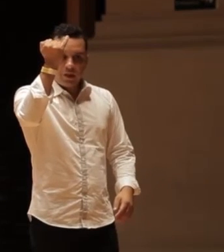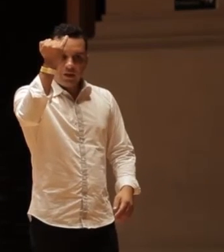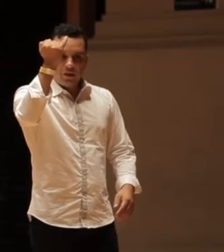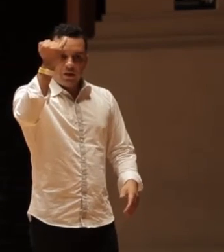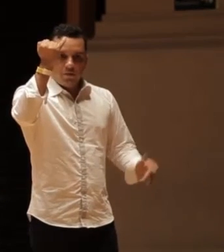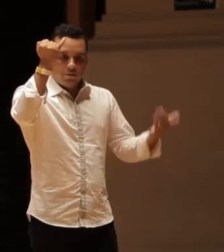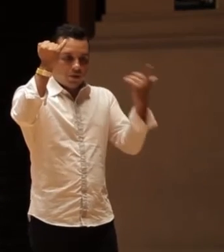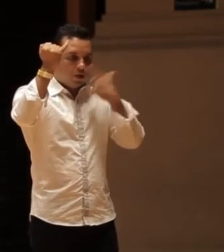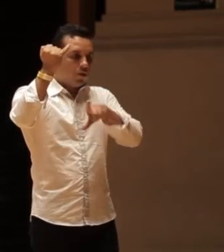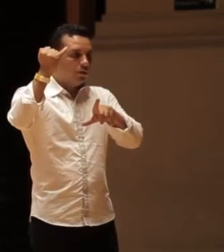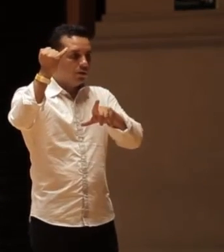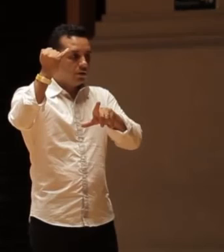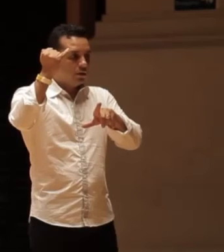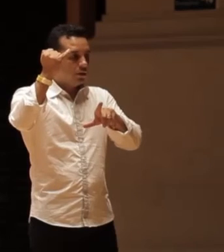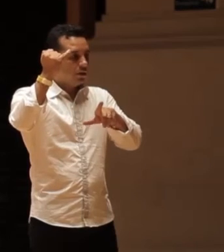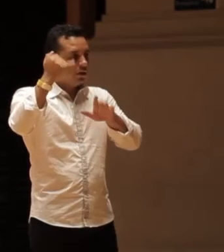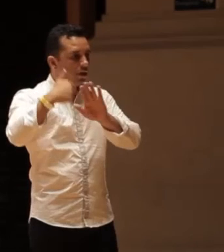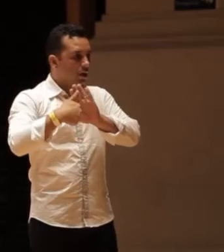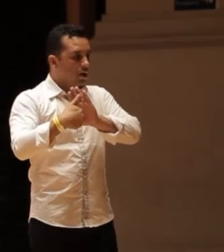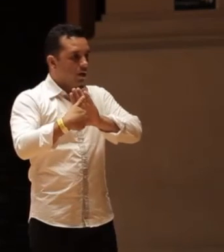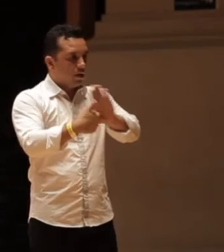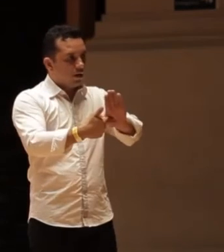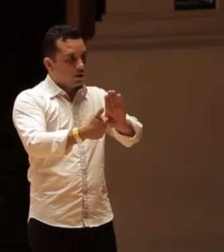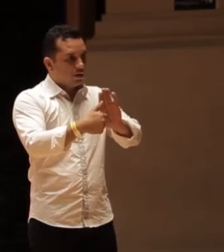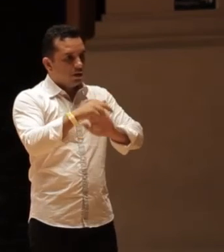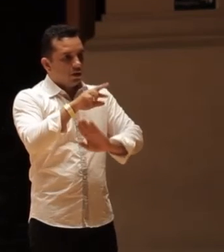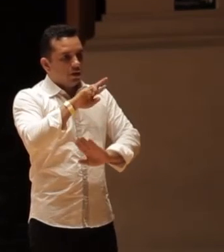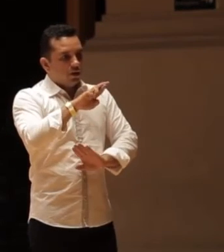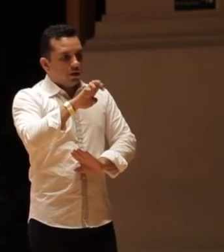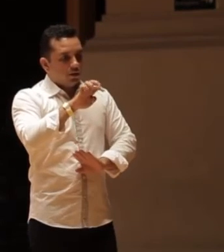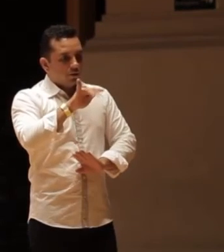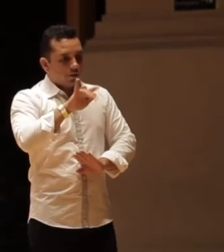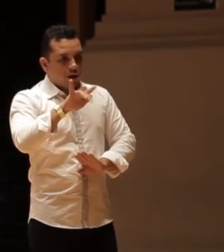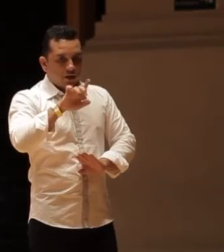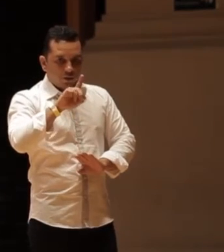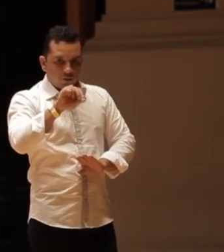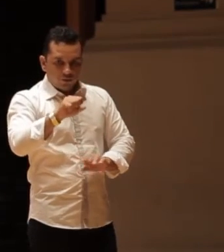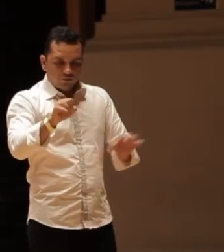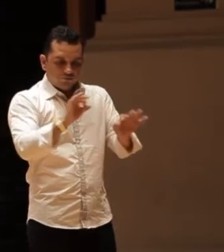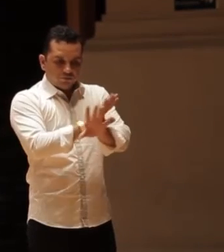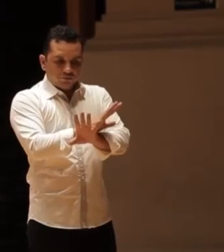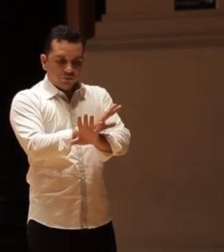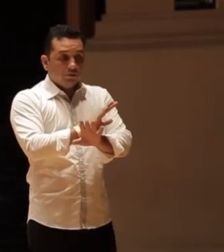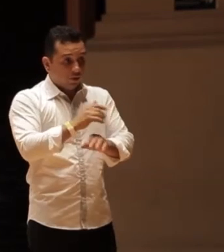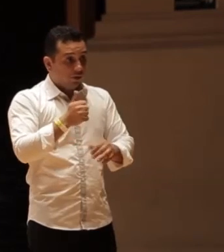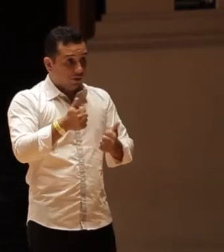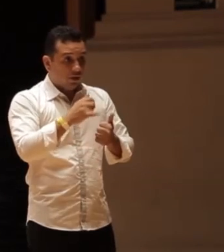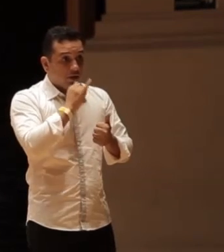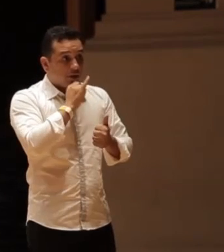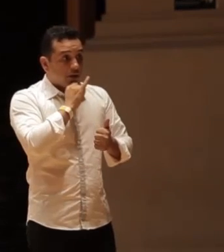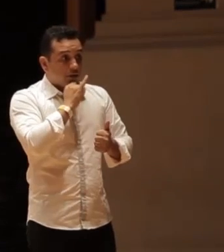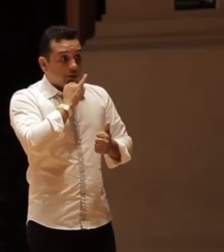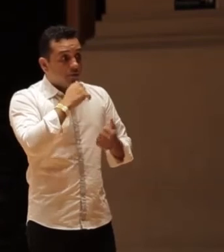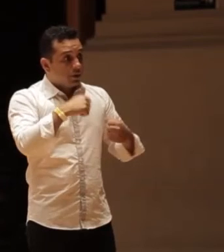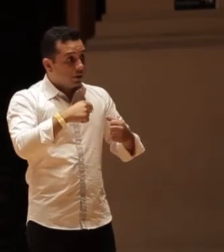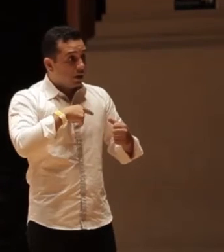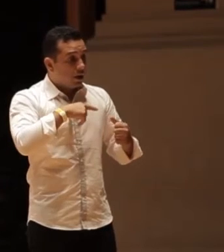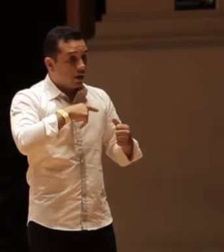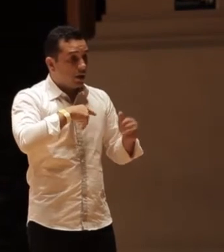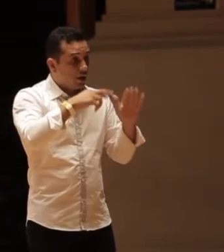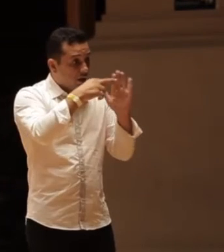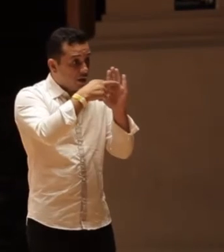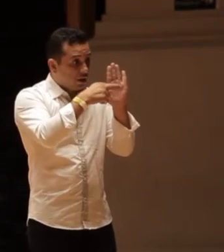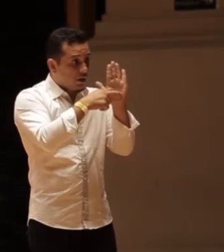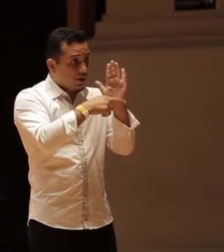o alcance dos resultados que os recursos repasses sejam regulares em atraso de repasse